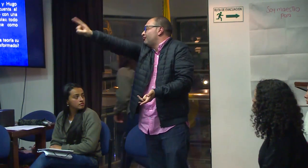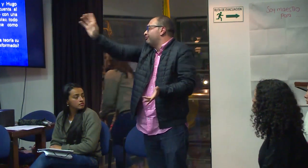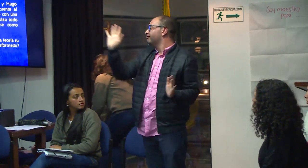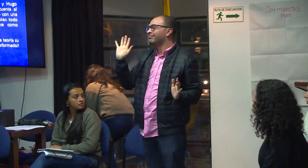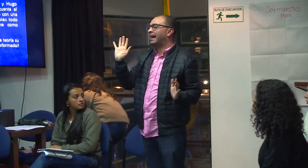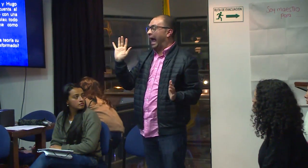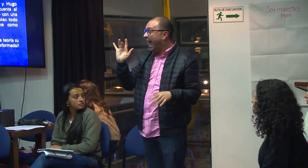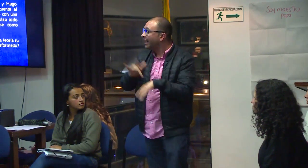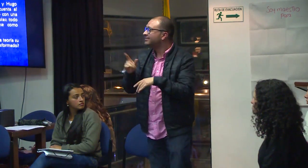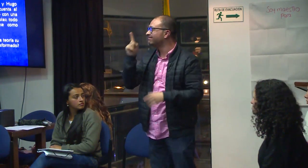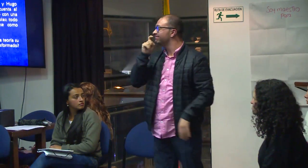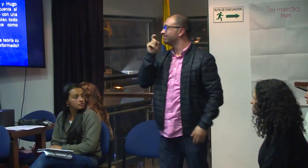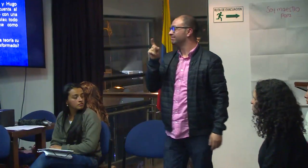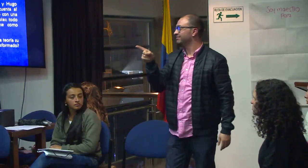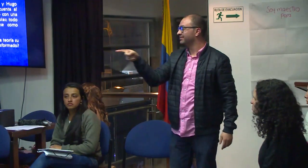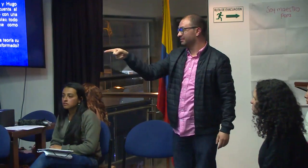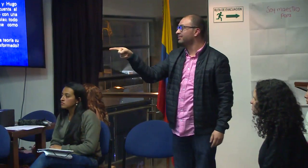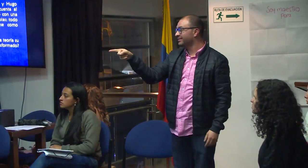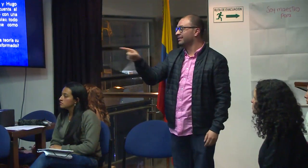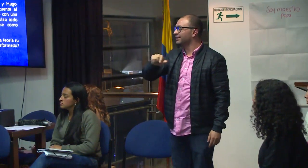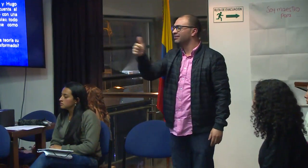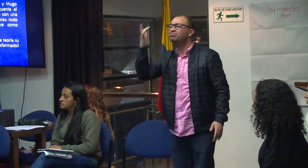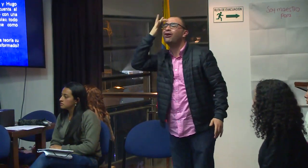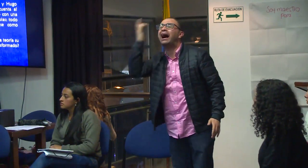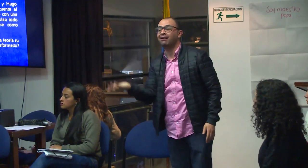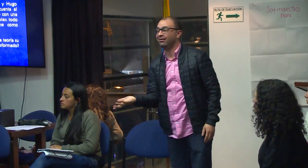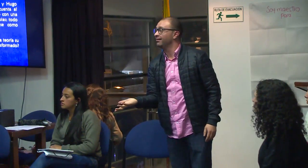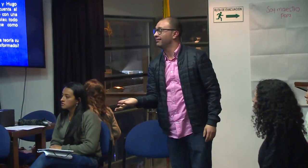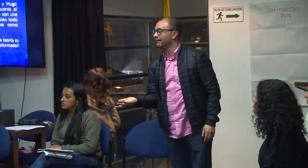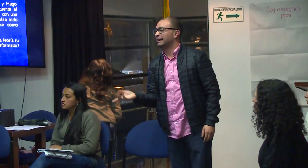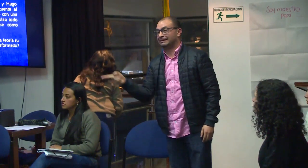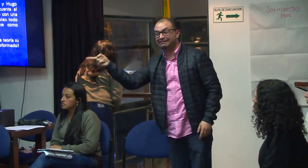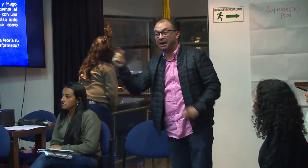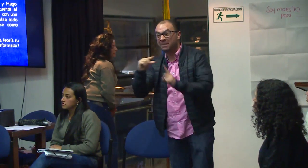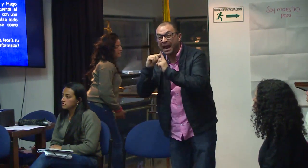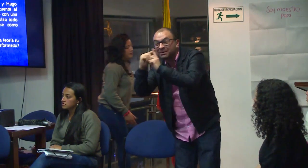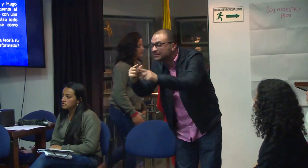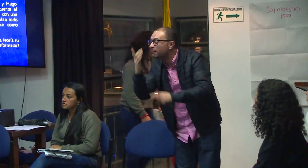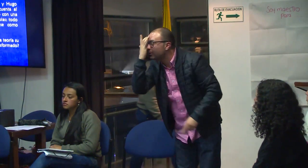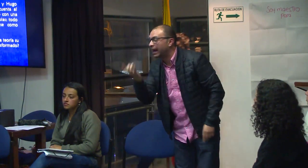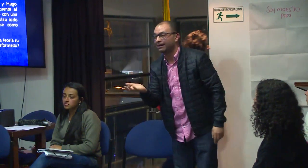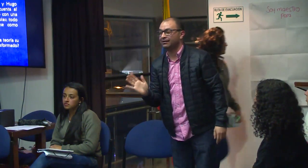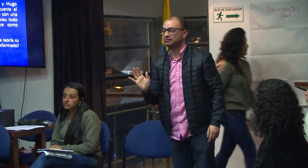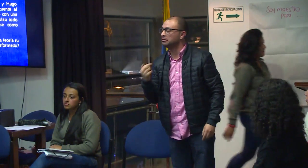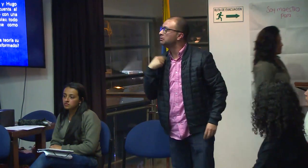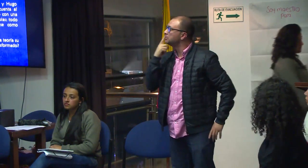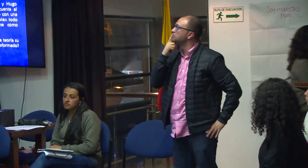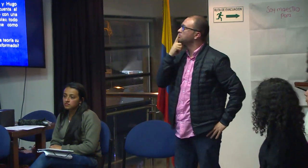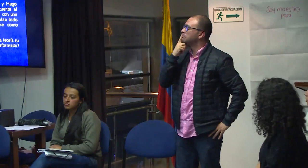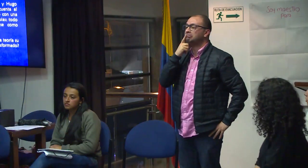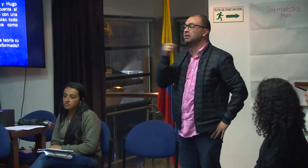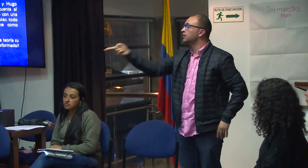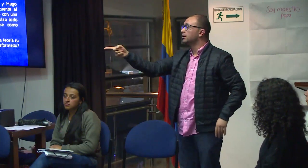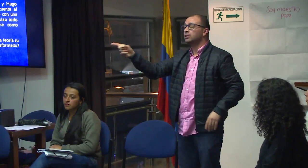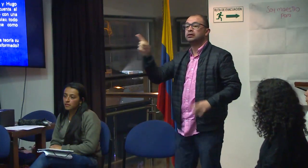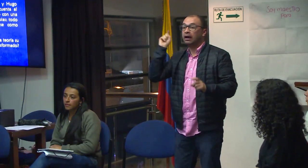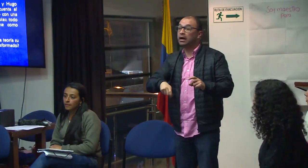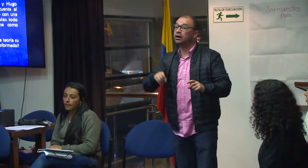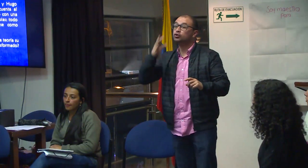dijo, a la otra. ¿Sí? ¿Por qué? Entonces, esas palabras me